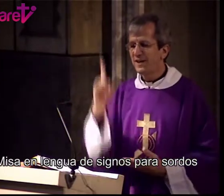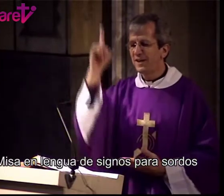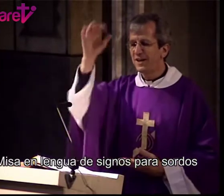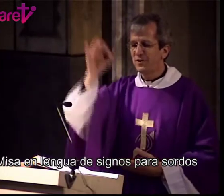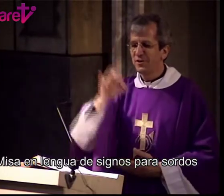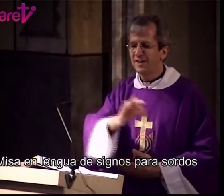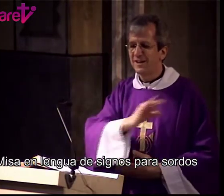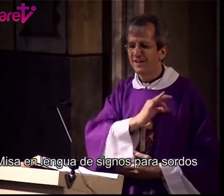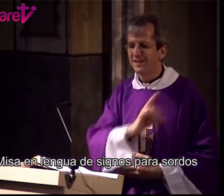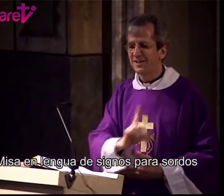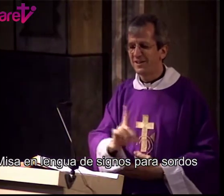confío en ti,